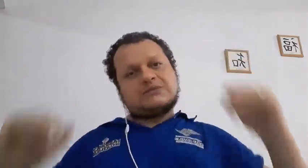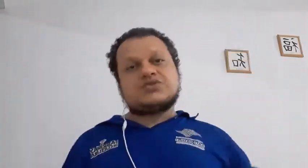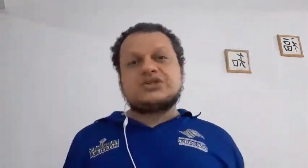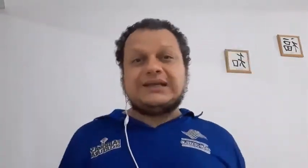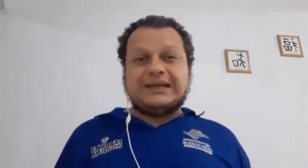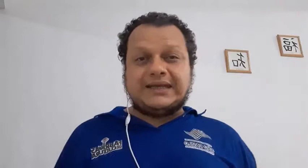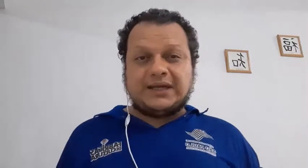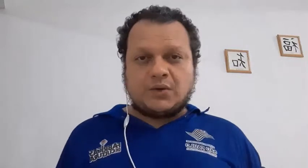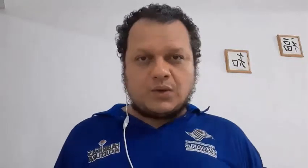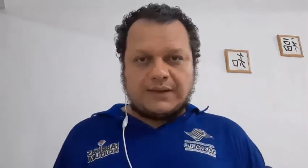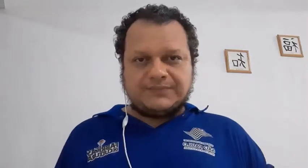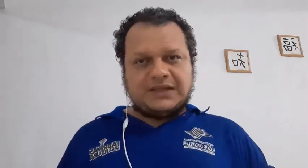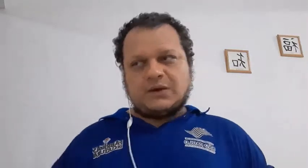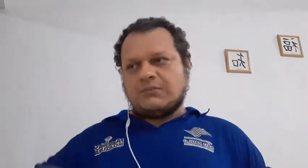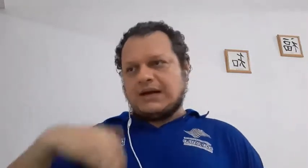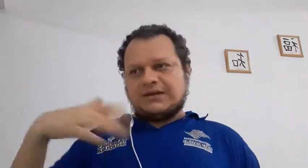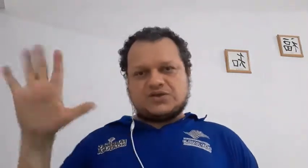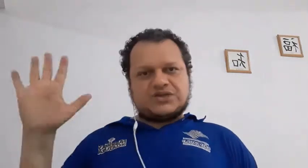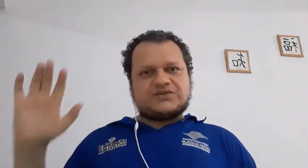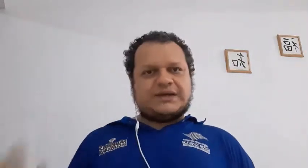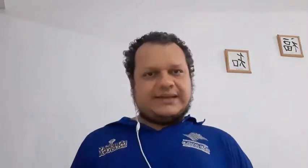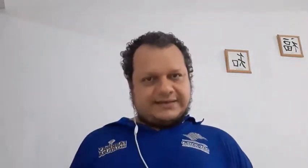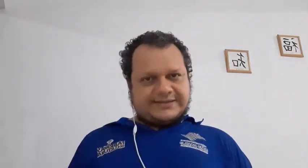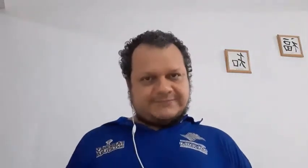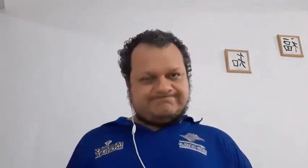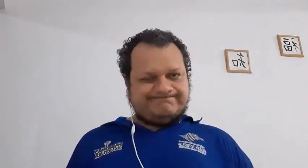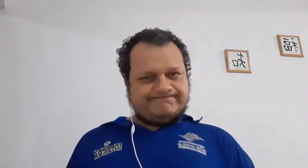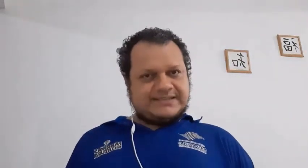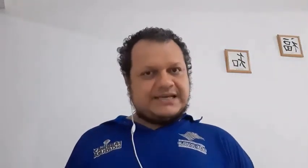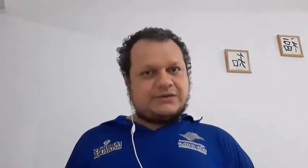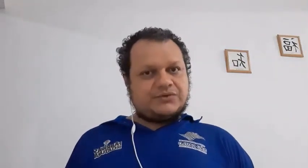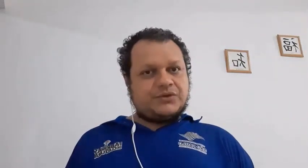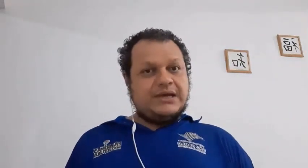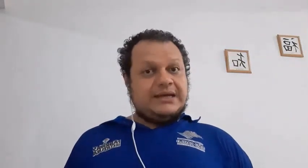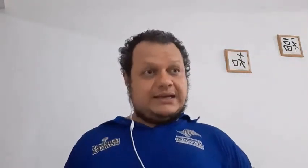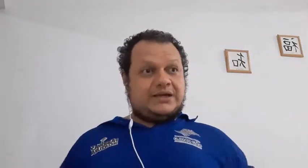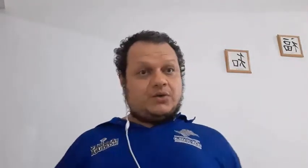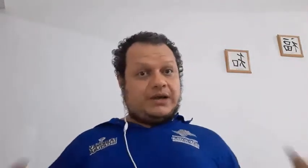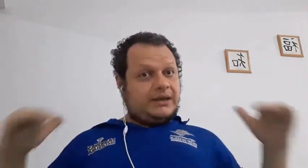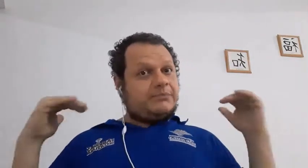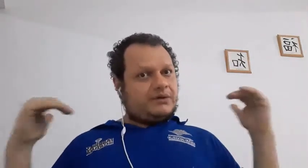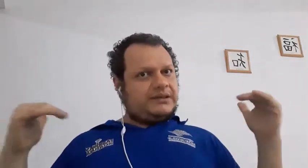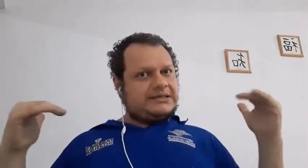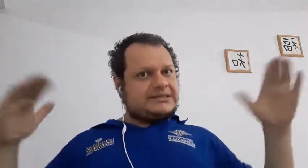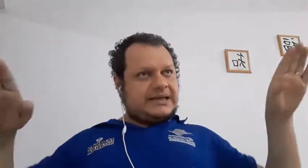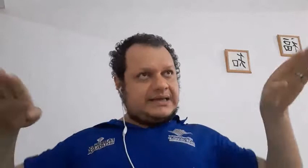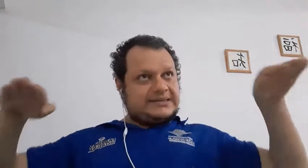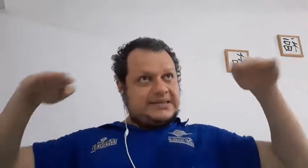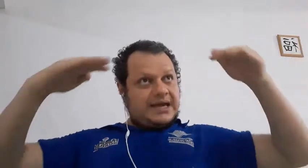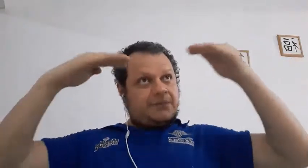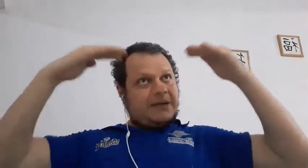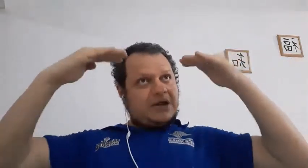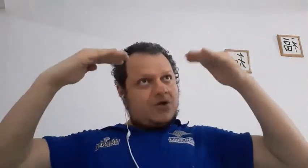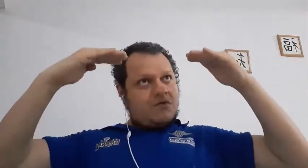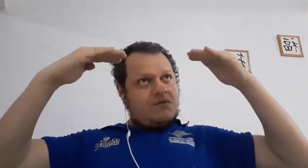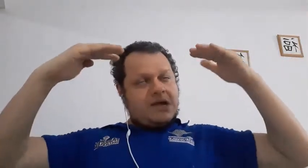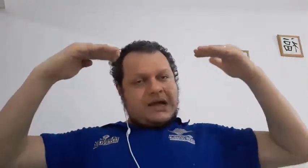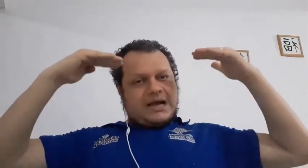de língua e não mais de gestualidades. Certo? Ganhou aí a importância, né? Se equiparou à